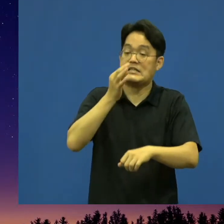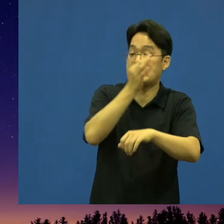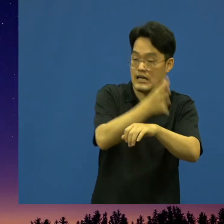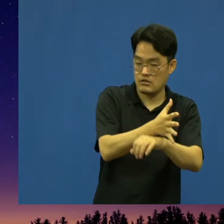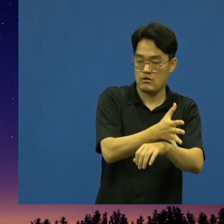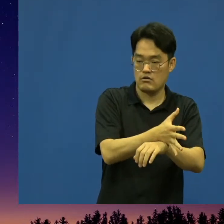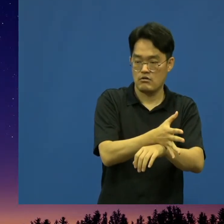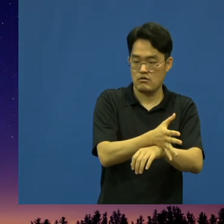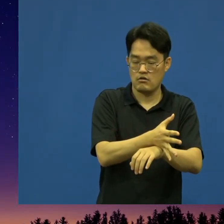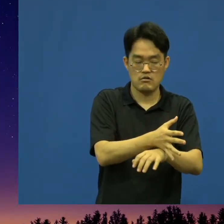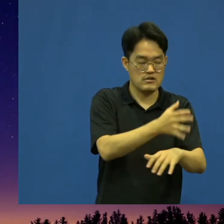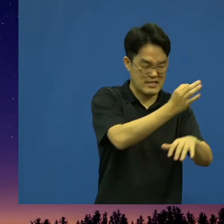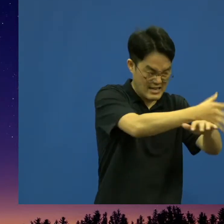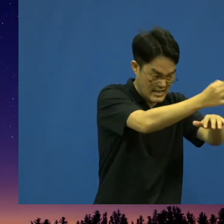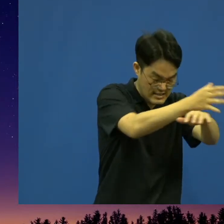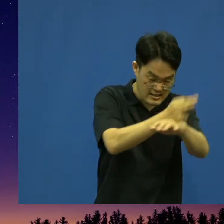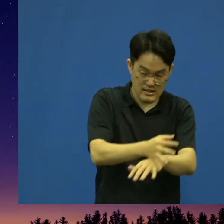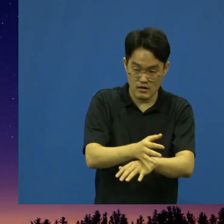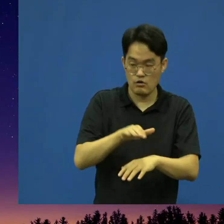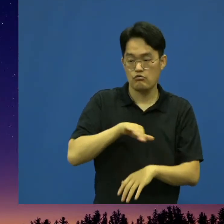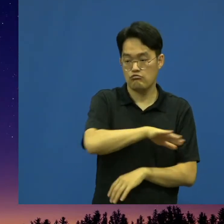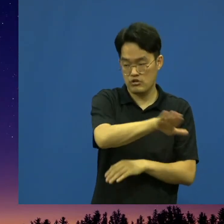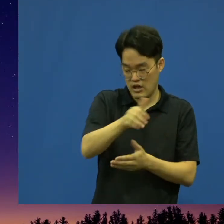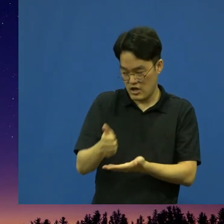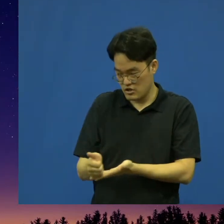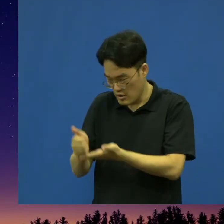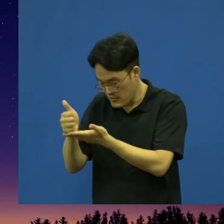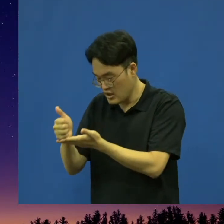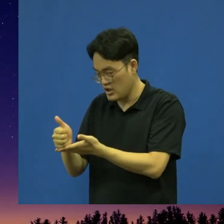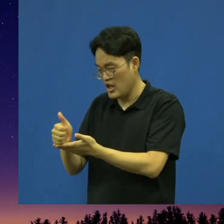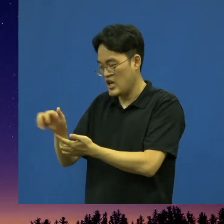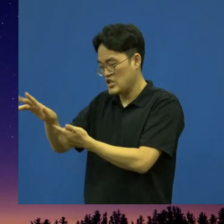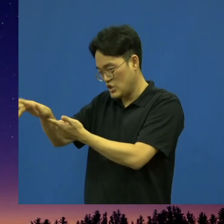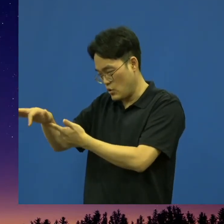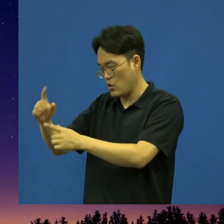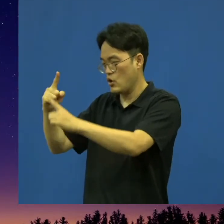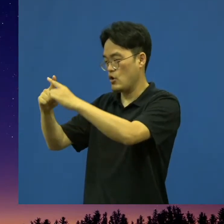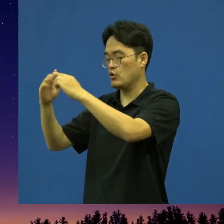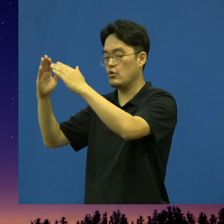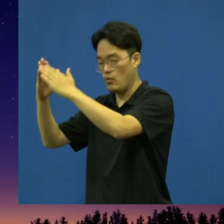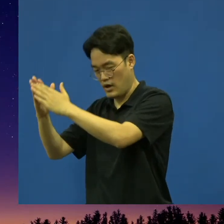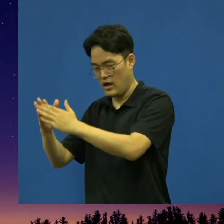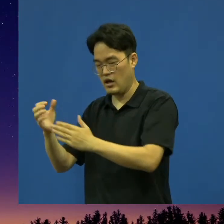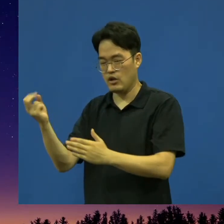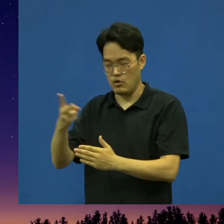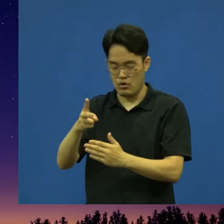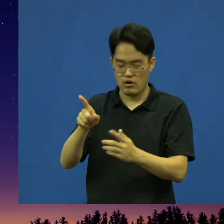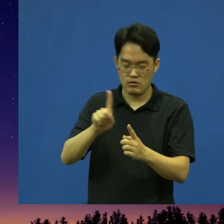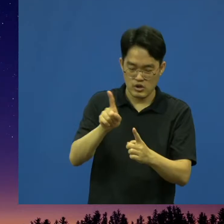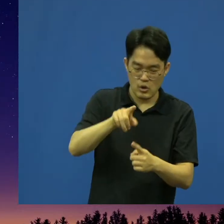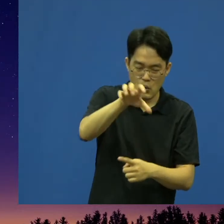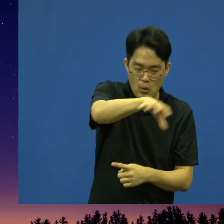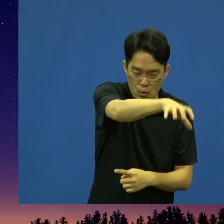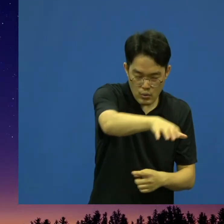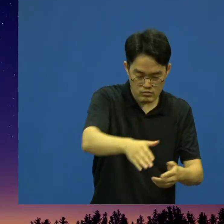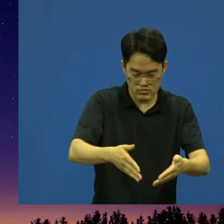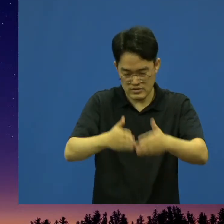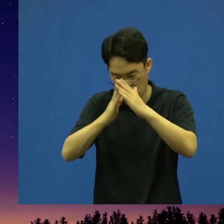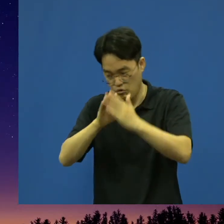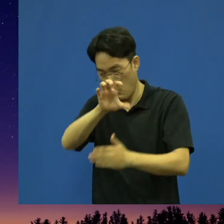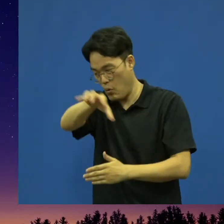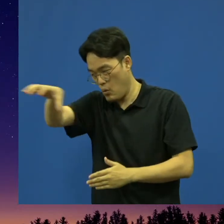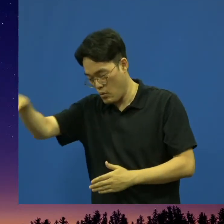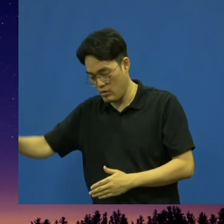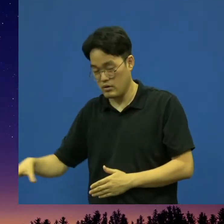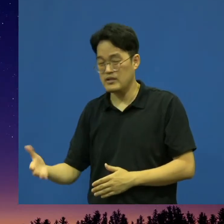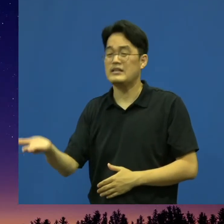섬기던 여러 기관과 농어촌 교회들에, 옛날에는 그저 팀들이 갖고